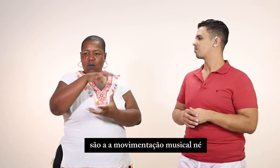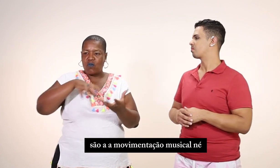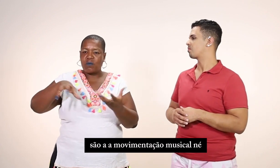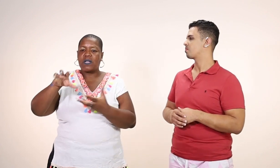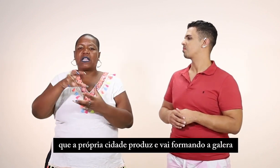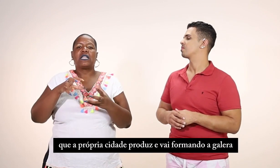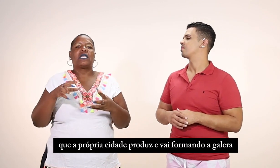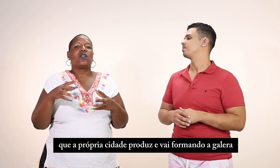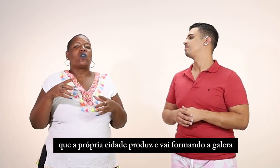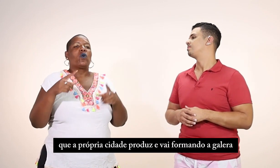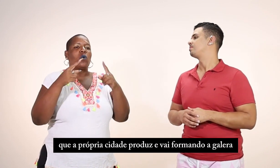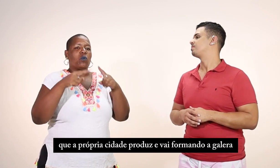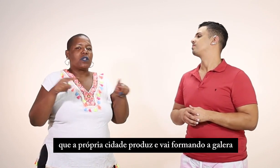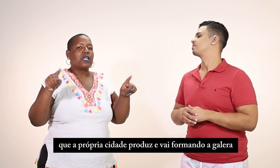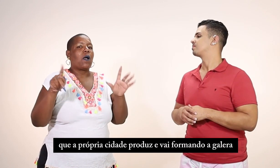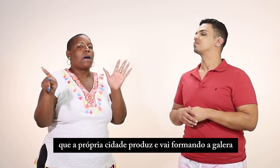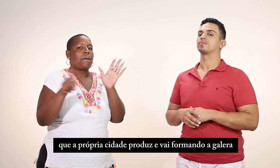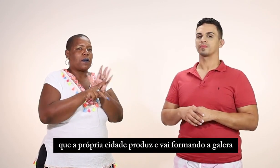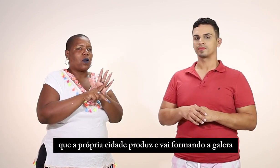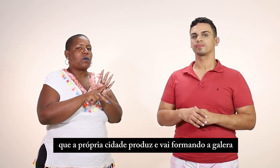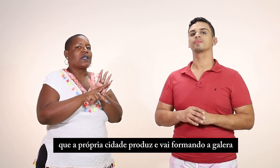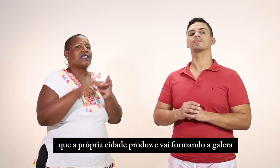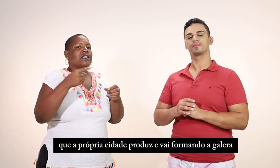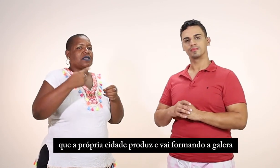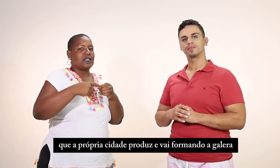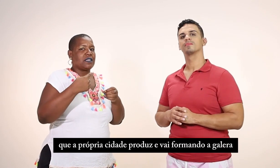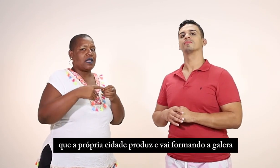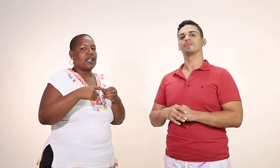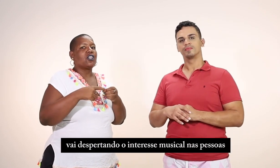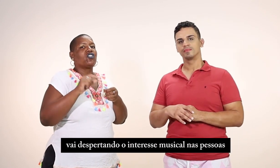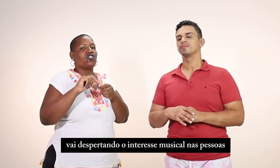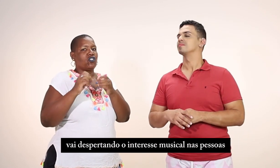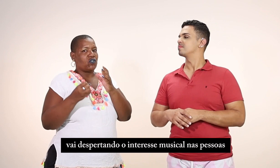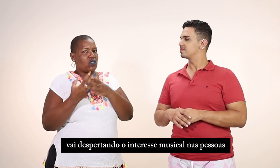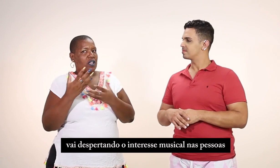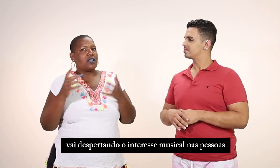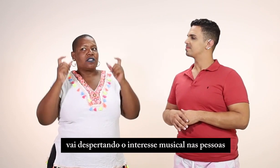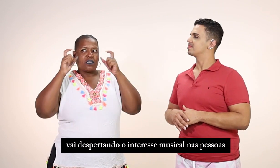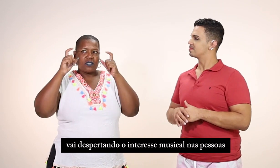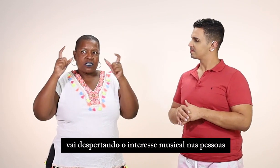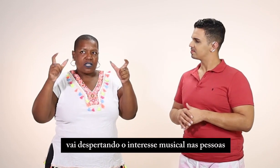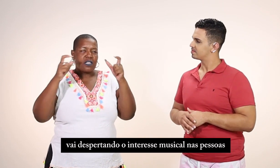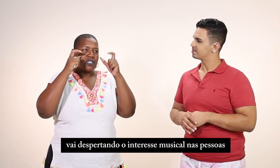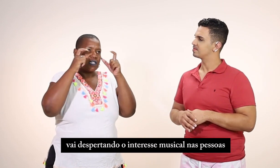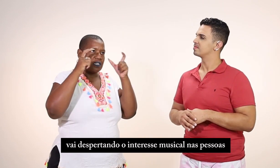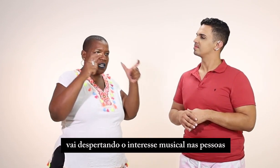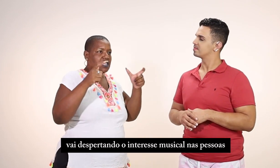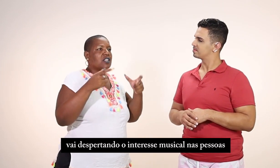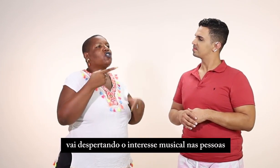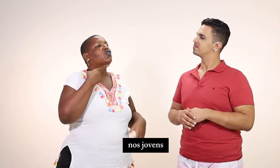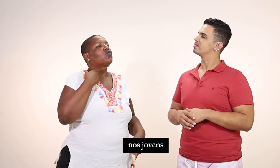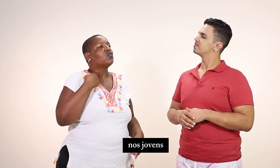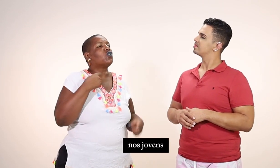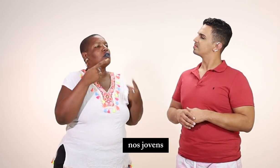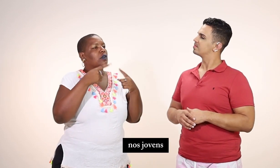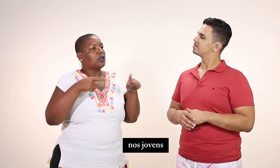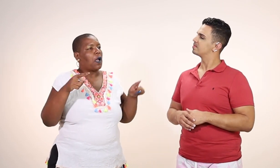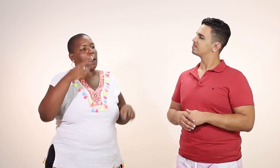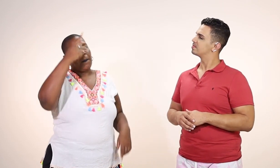né, que a própria cidade produz e vai formando a galera, vai despertando o interesse musical nas pessoas, nos jovens,